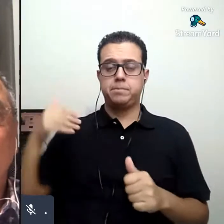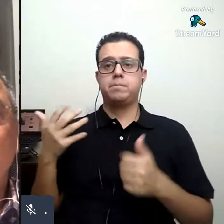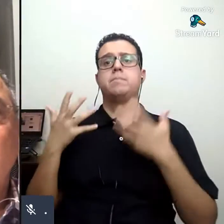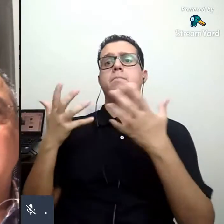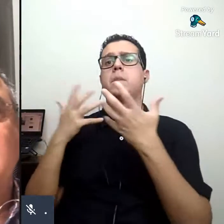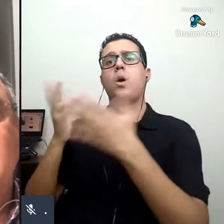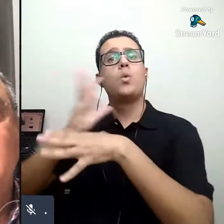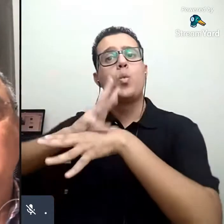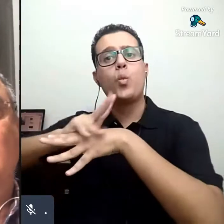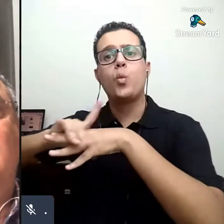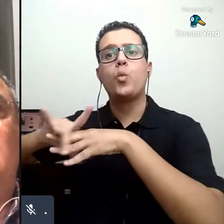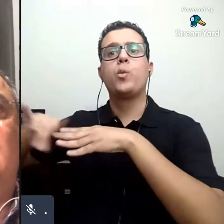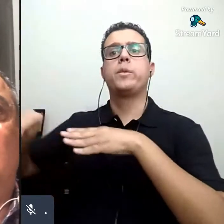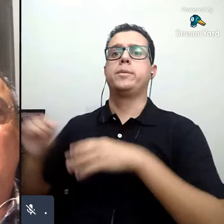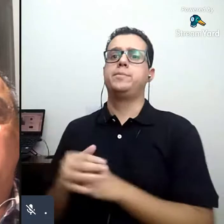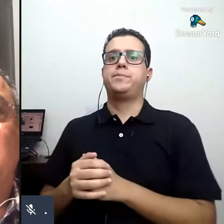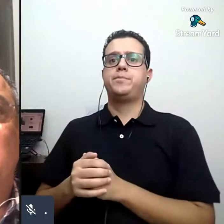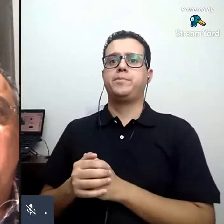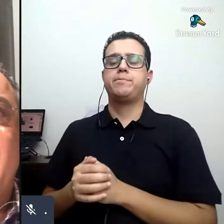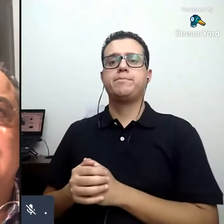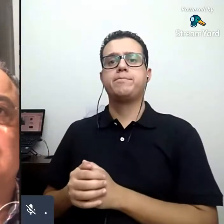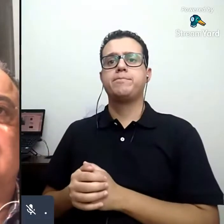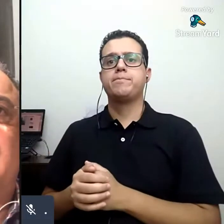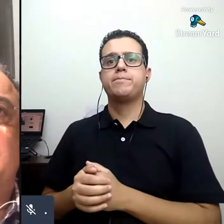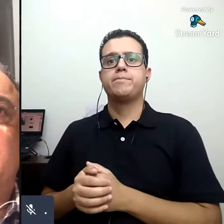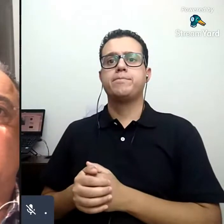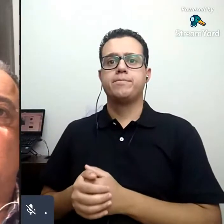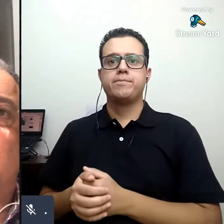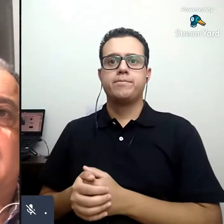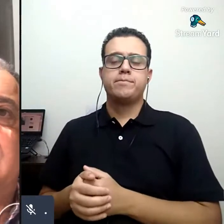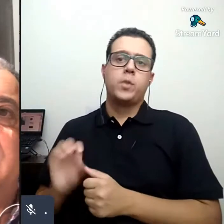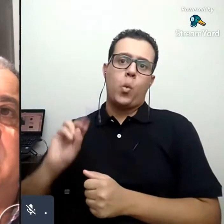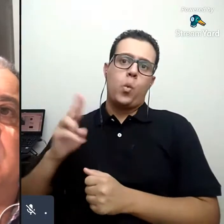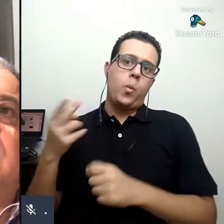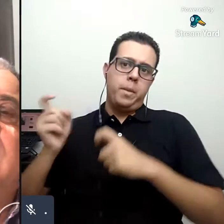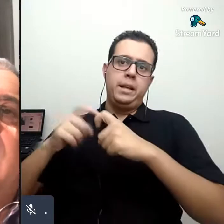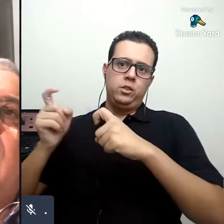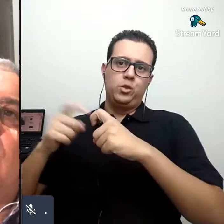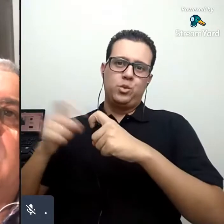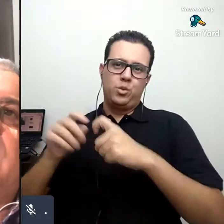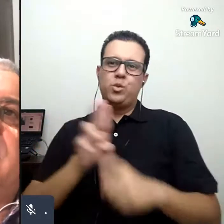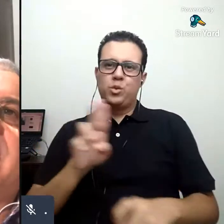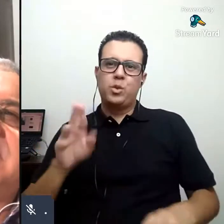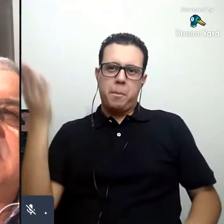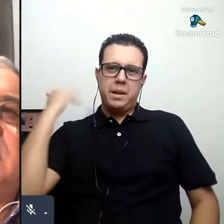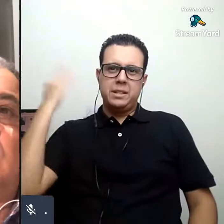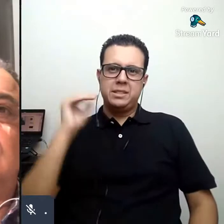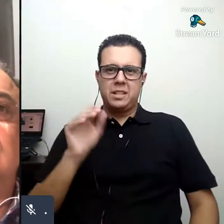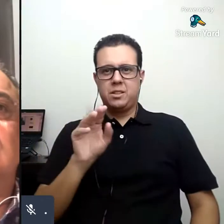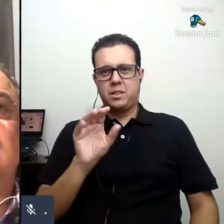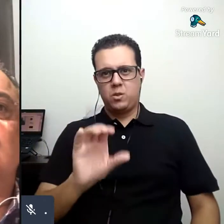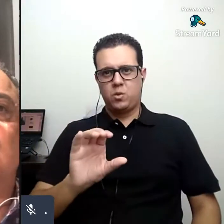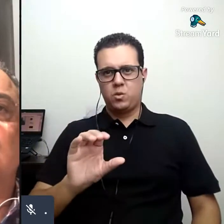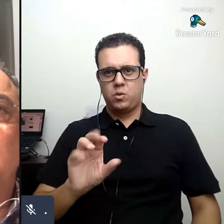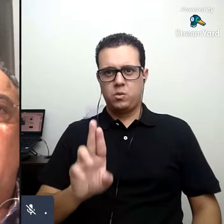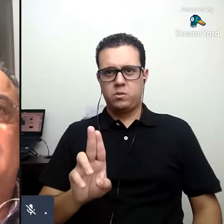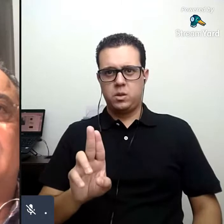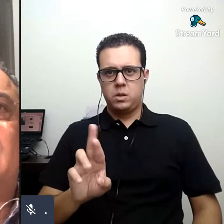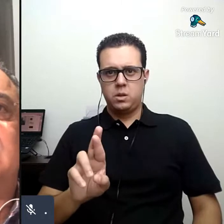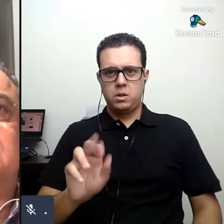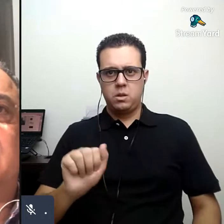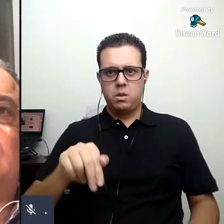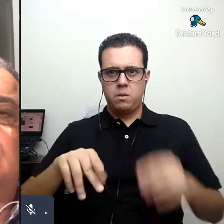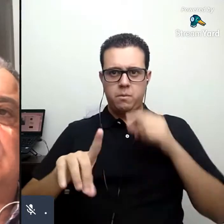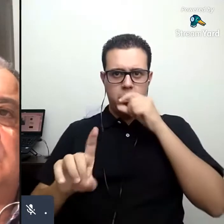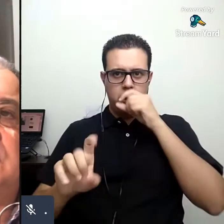ou algum curandeiro, que o nome do médico da época era um curandeiro, alguém que fazia algum estudo